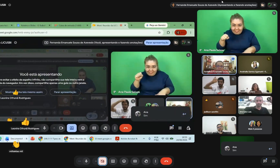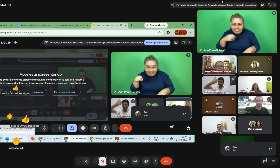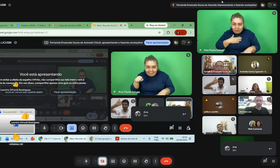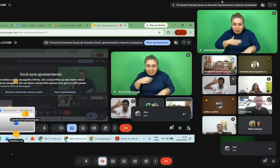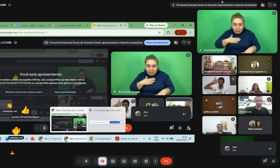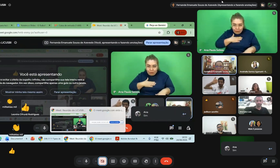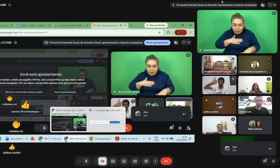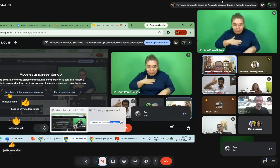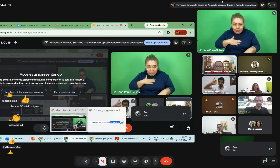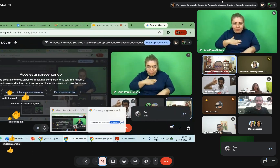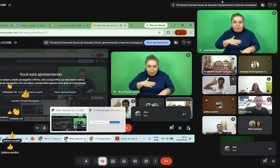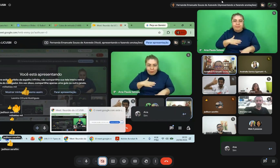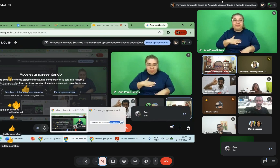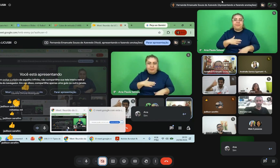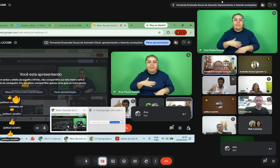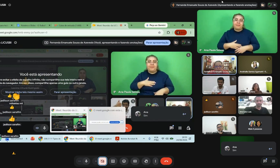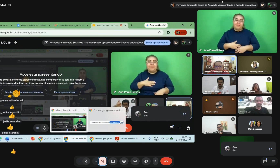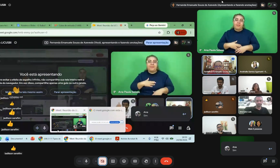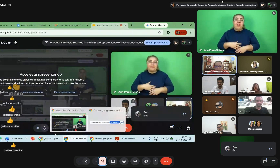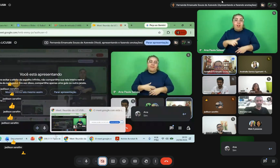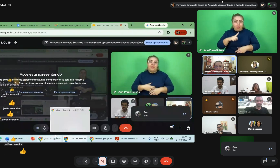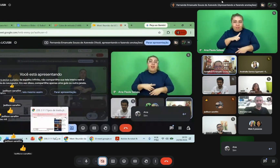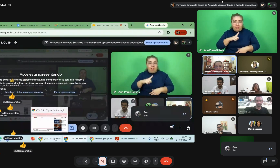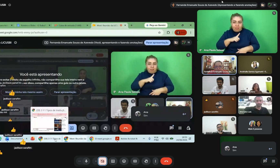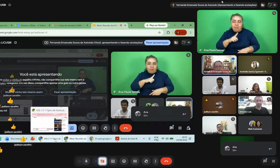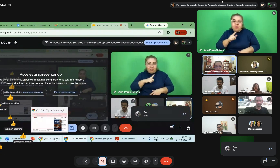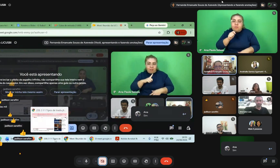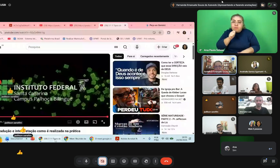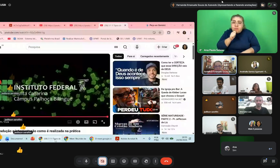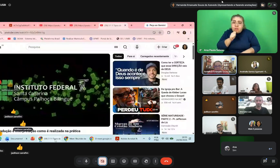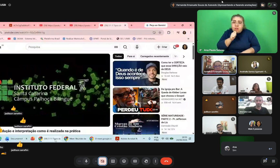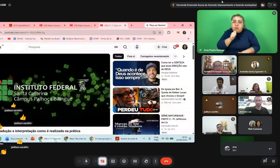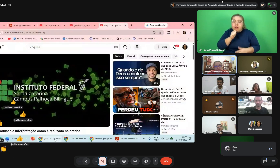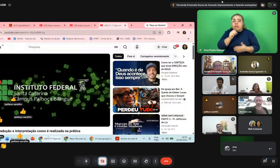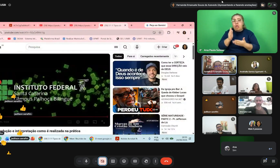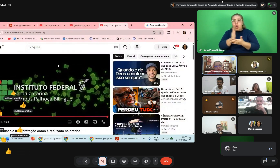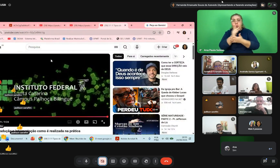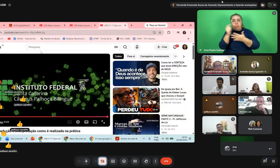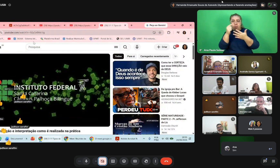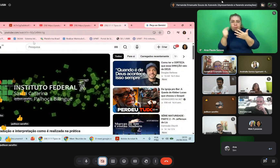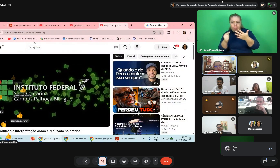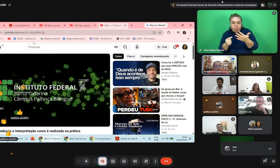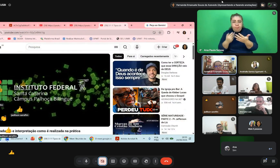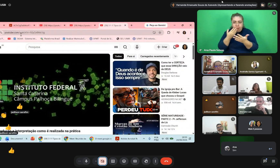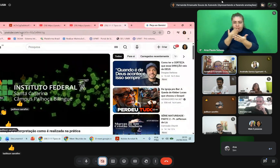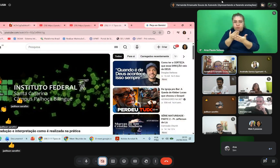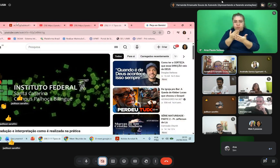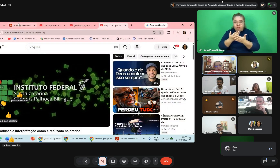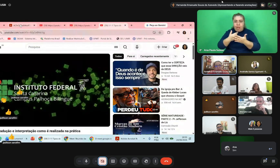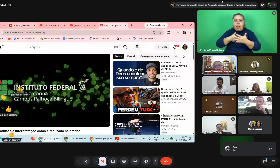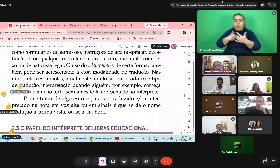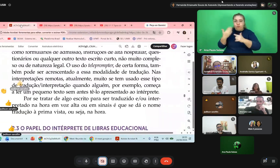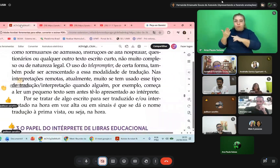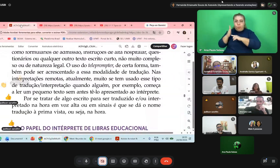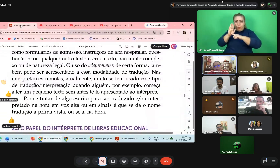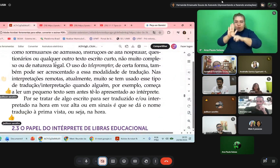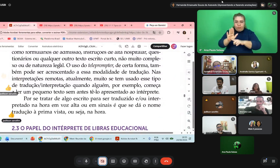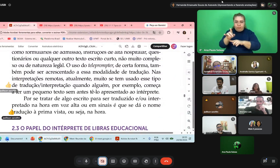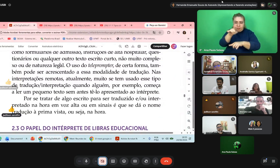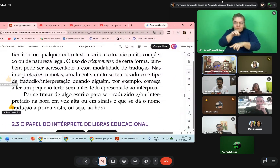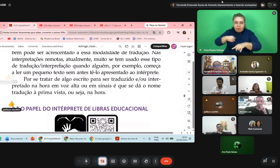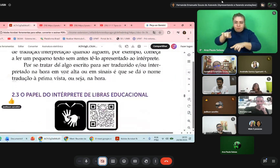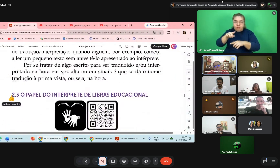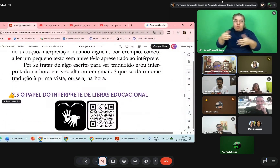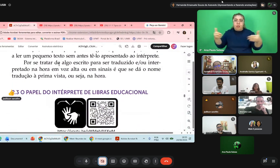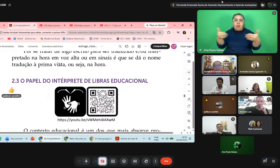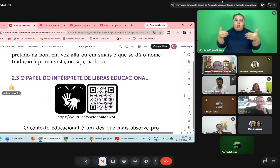aqui. Nós temos ainda algumas coisas para estudar, né? Eu vou mostrar para vocês aqui. E aí, agora vai falar um